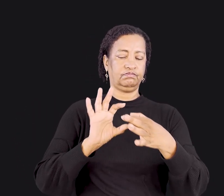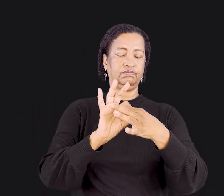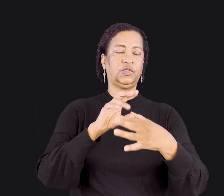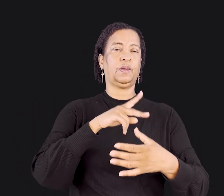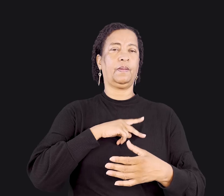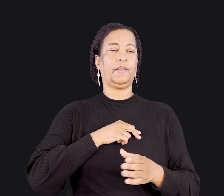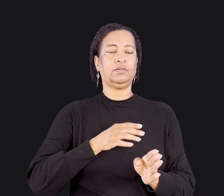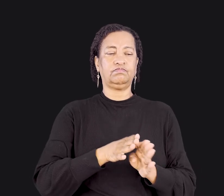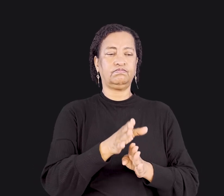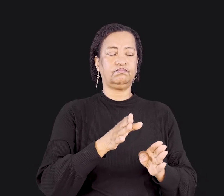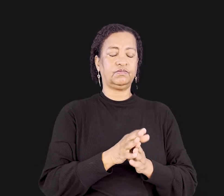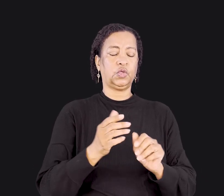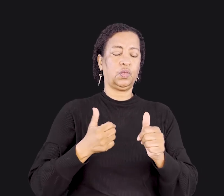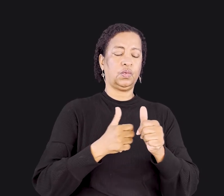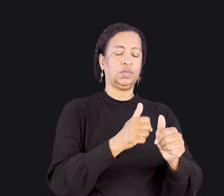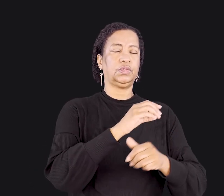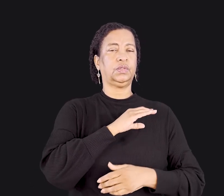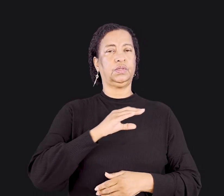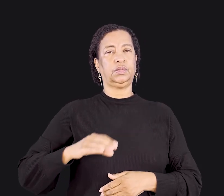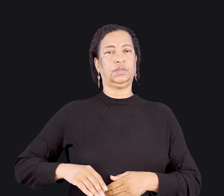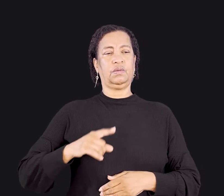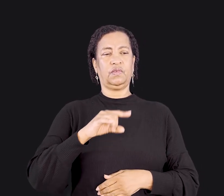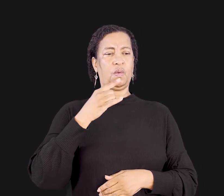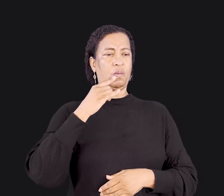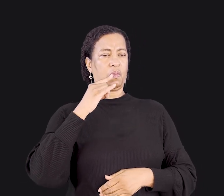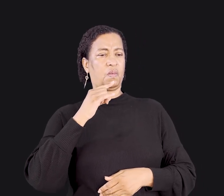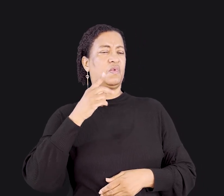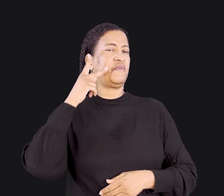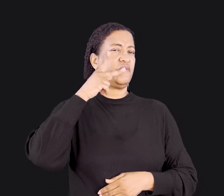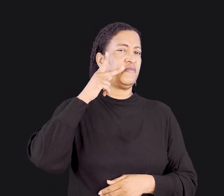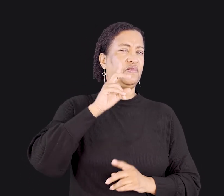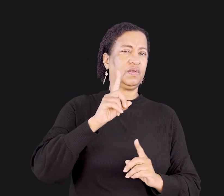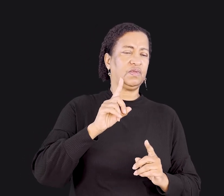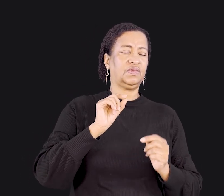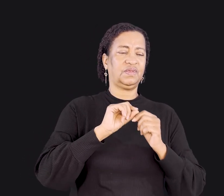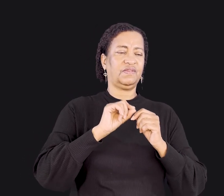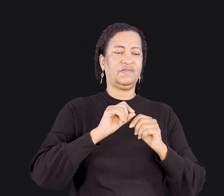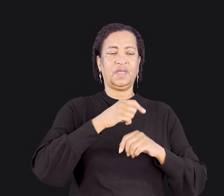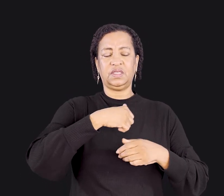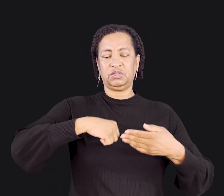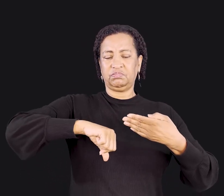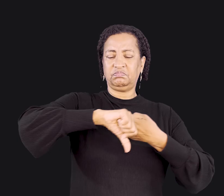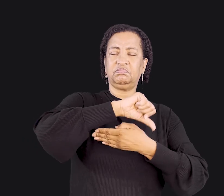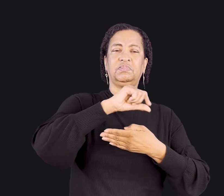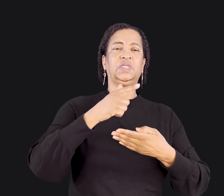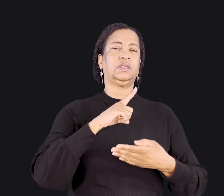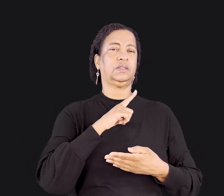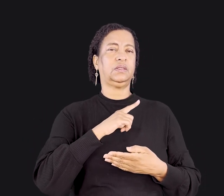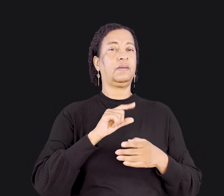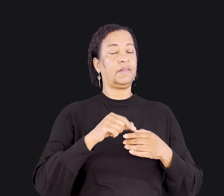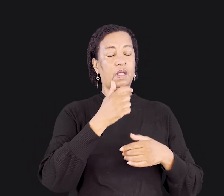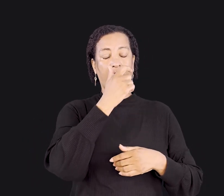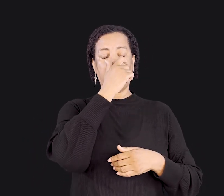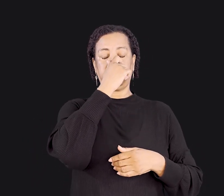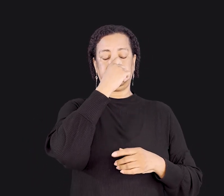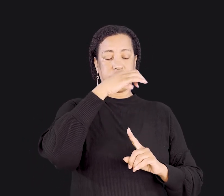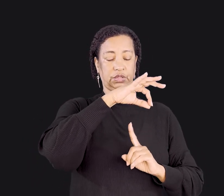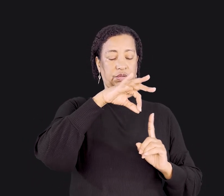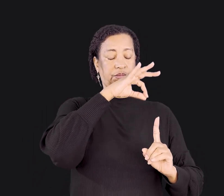Paulo exortou os seguidores de Cristo: não se embriaguem com vinho, que leva à libertinagem, mas deixem-se encher pelo Espírito.